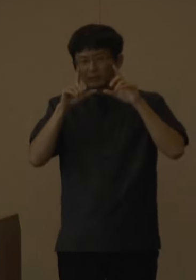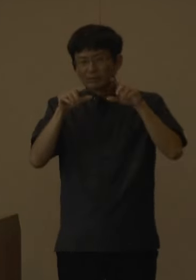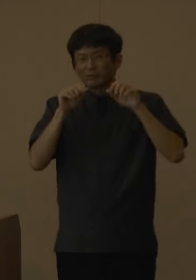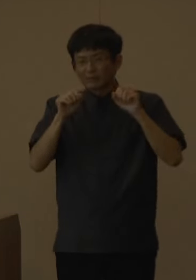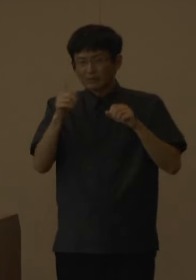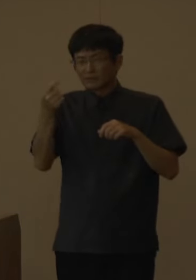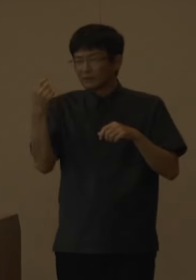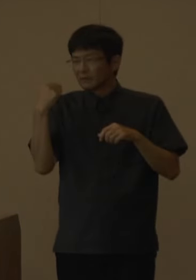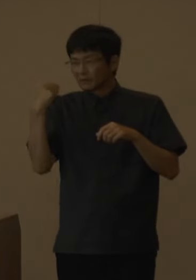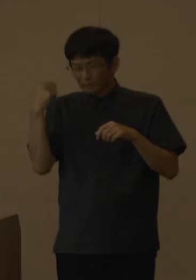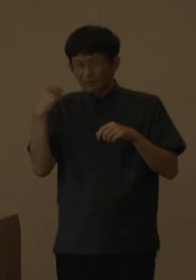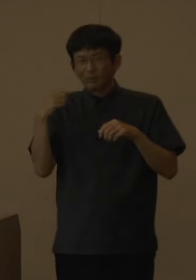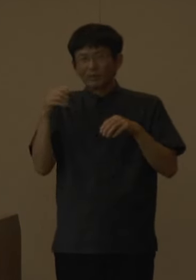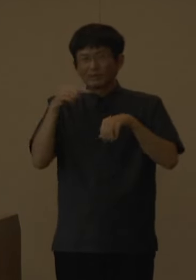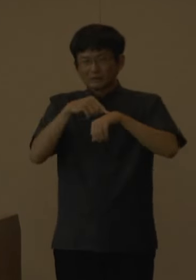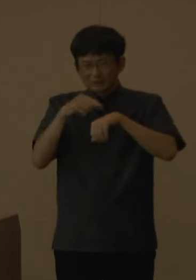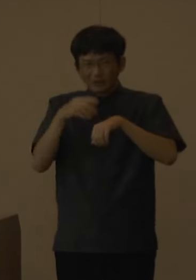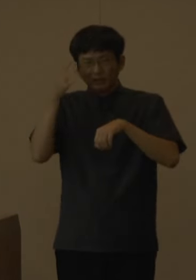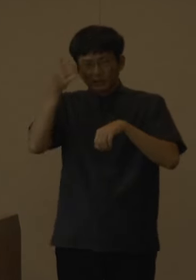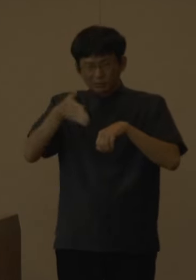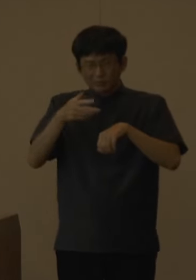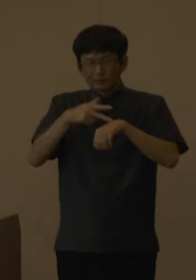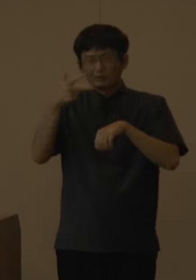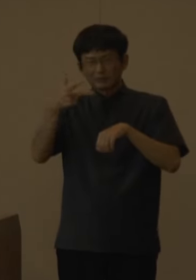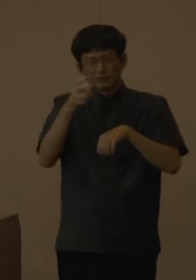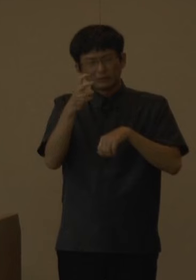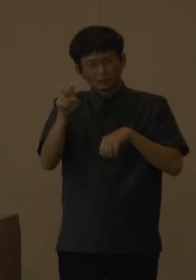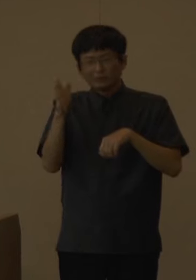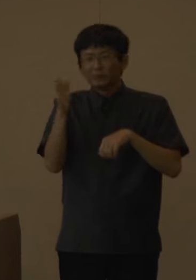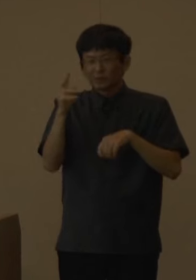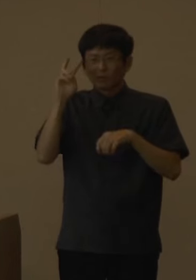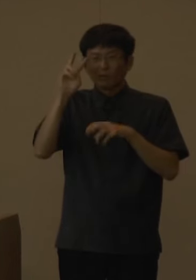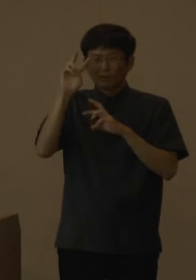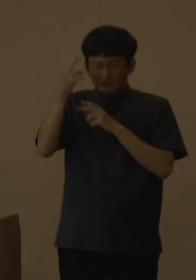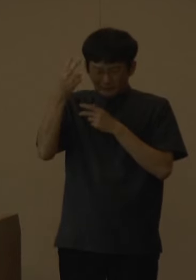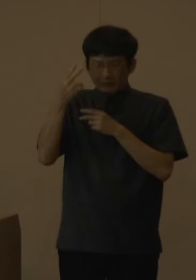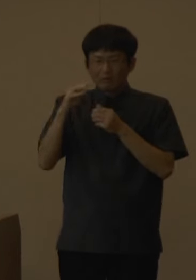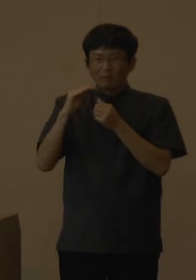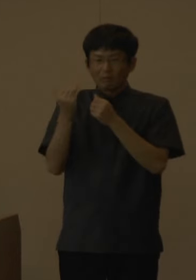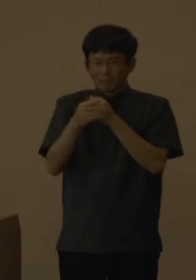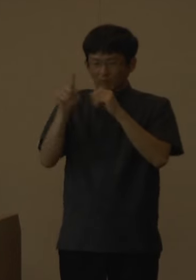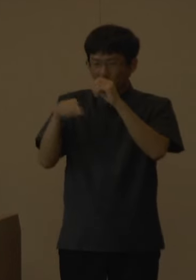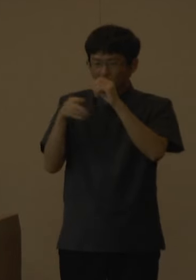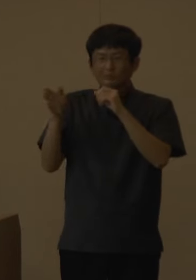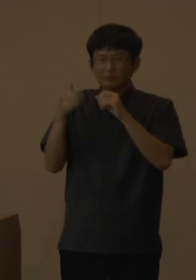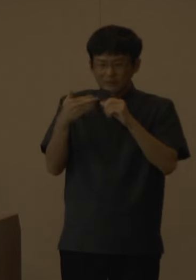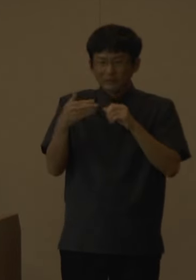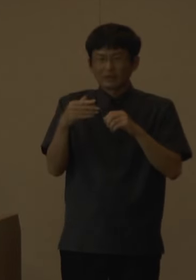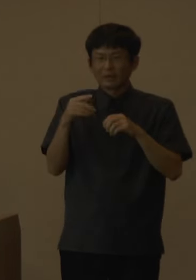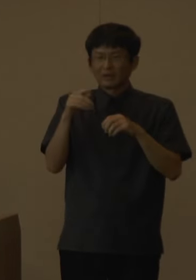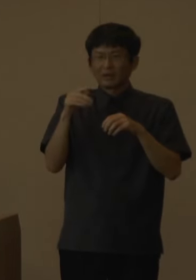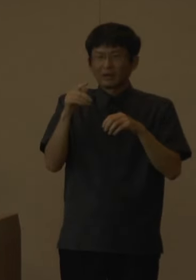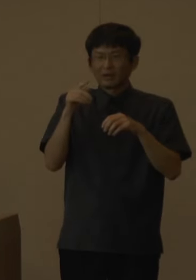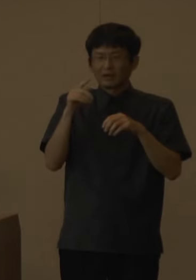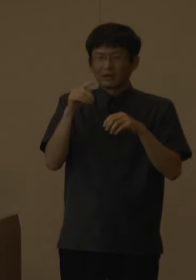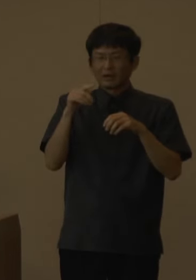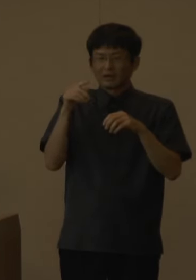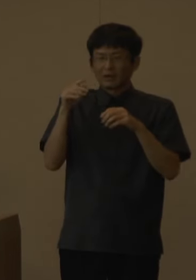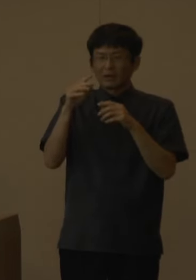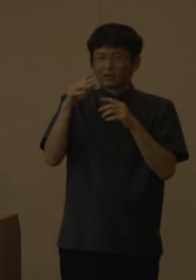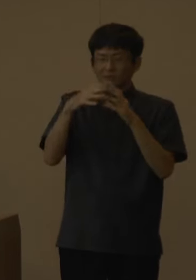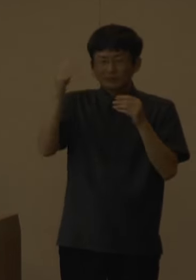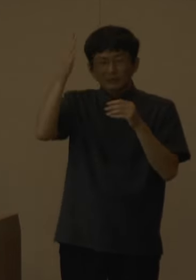昨日19時20分ごろ、沖縄防衛局から11月14日の17時ごろ、国頭村の辺戸岬から